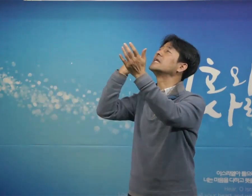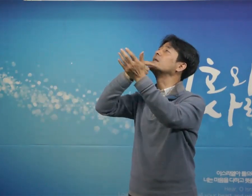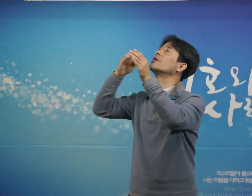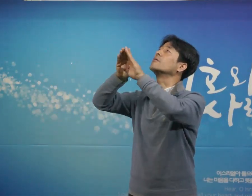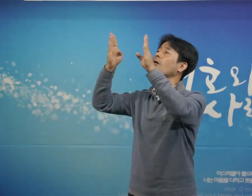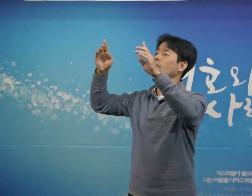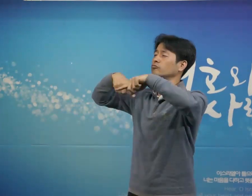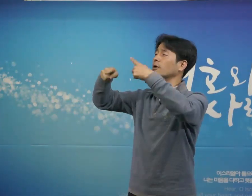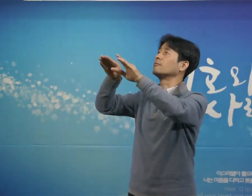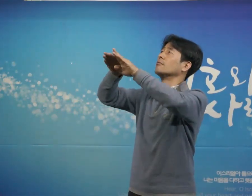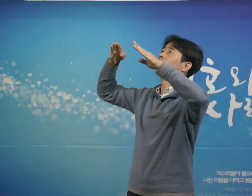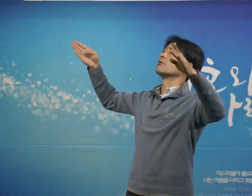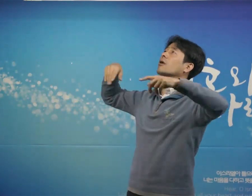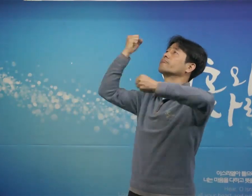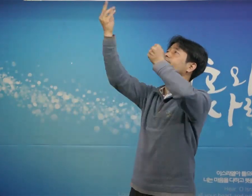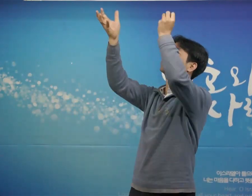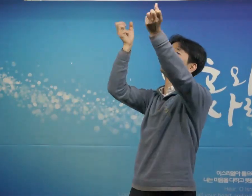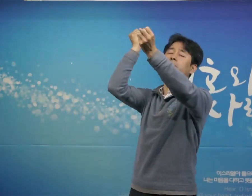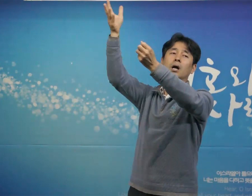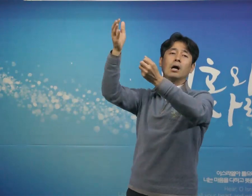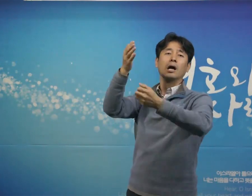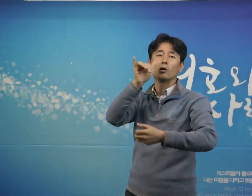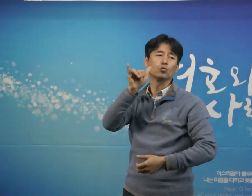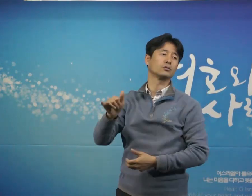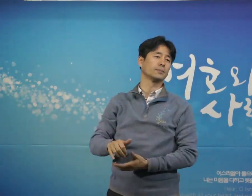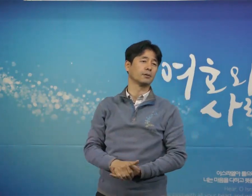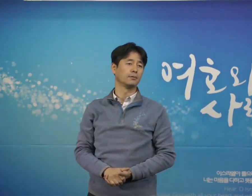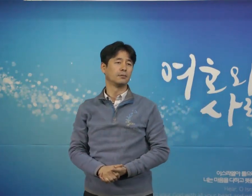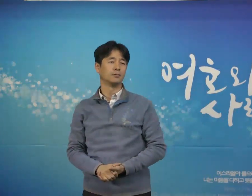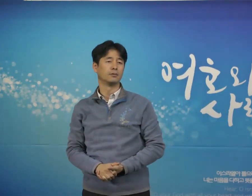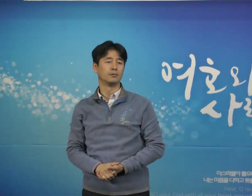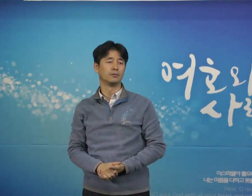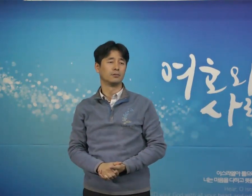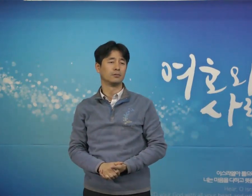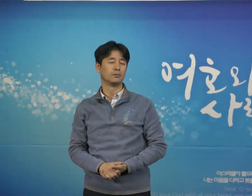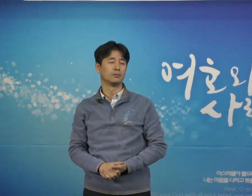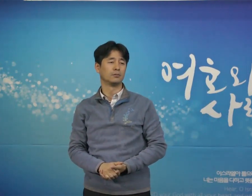위대하신 주님을 입을 열어 찬양으로 수화로 찬양드리고 있습니다.